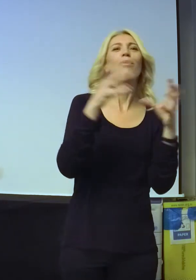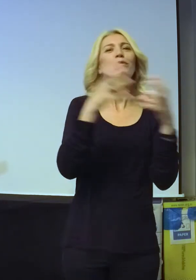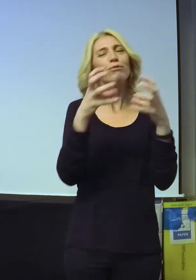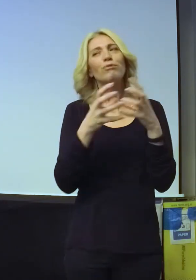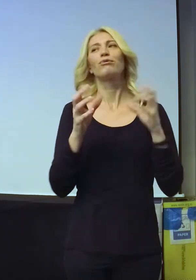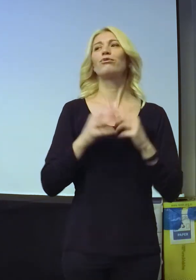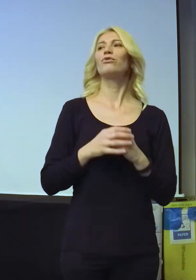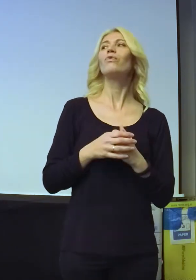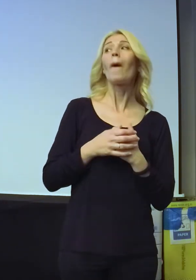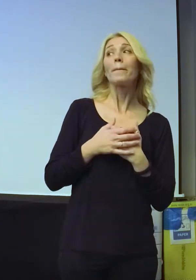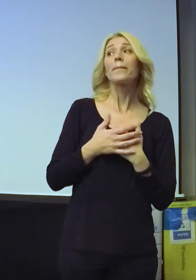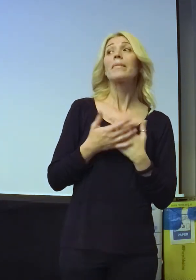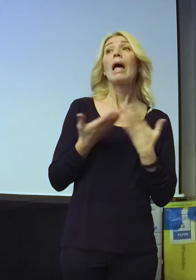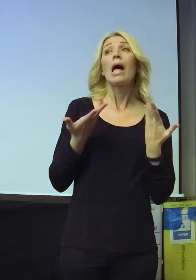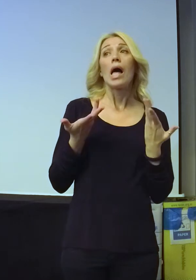usklopim zajedno sa društvom.